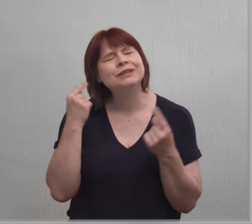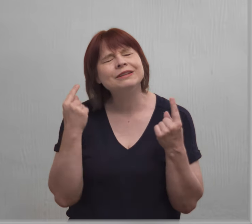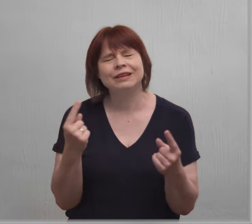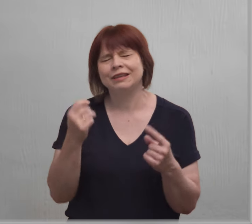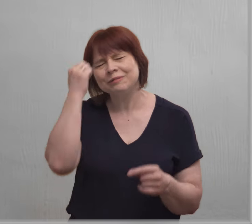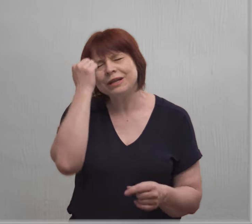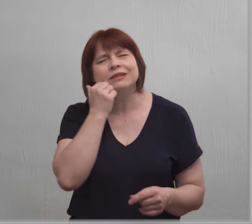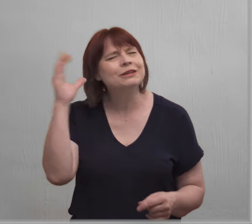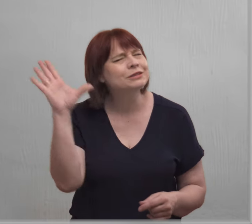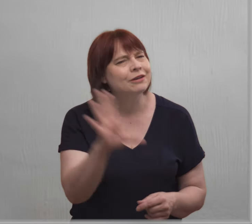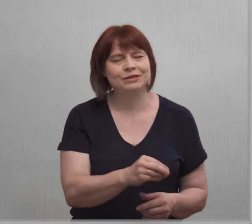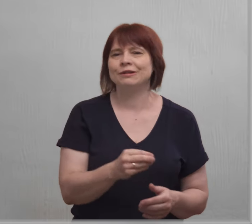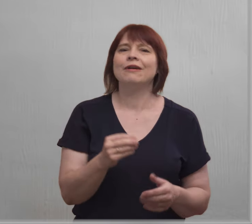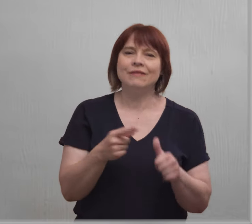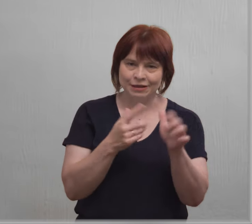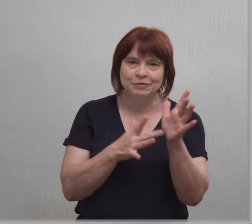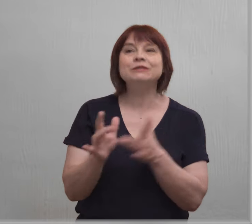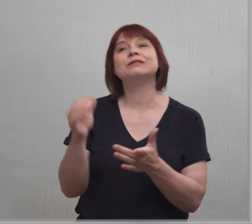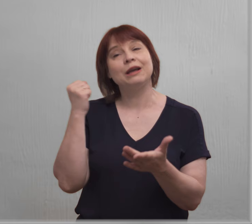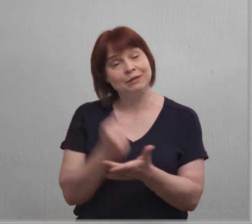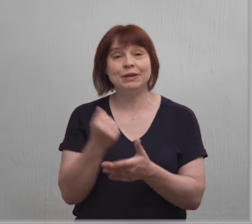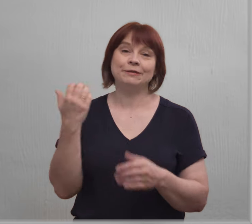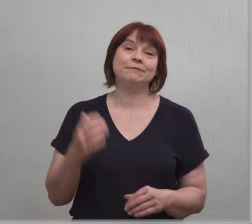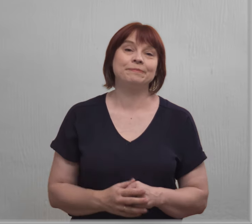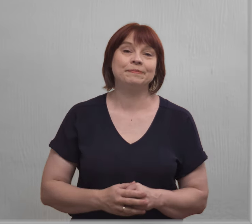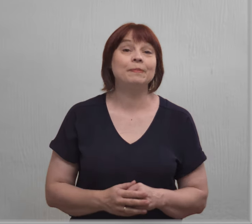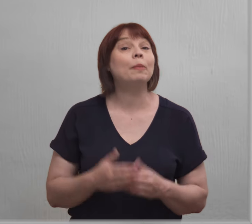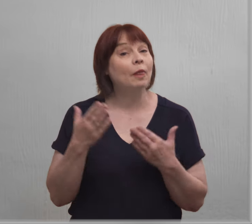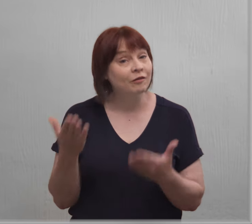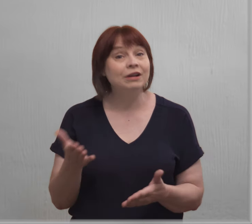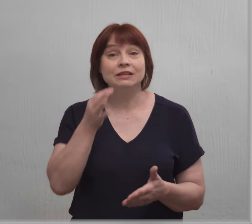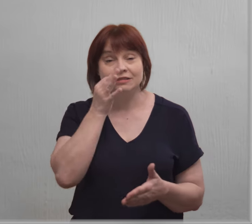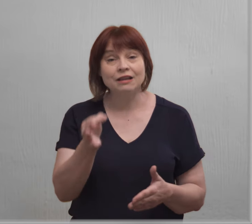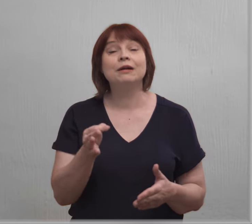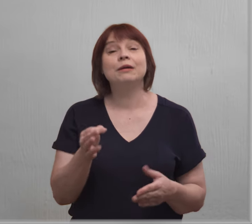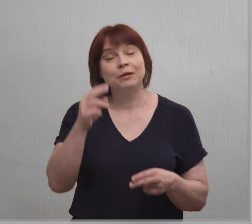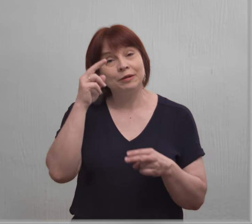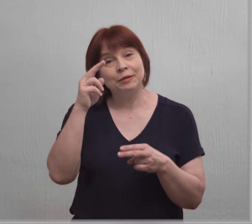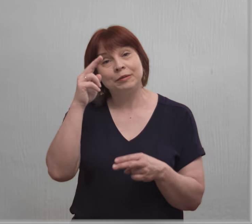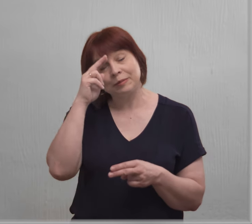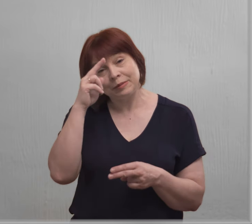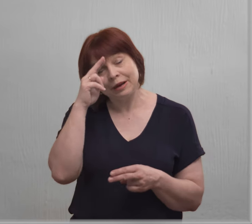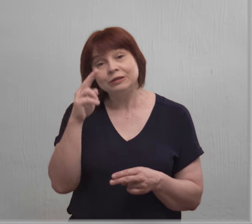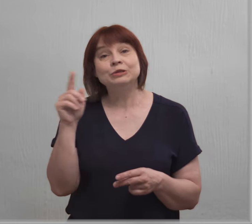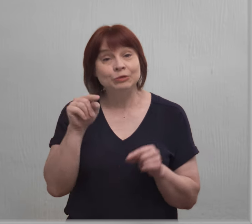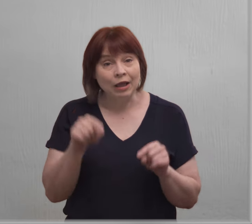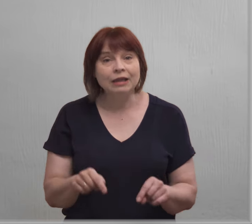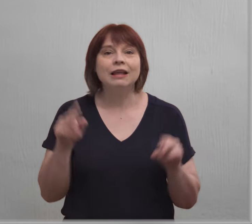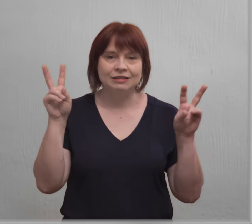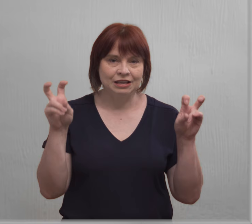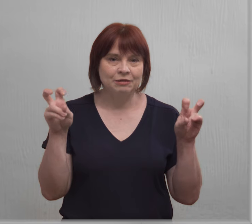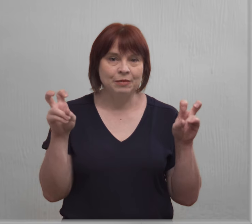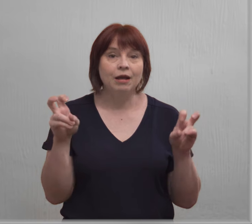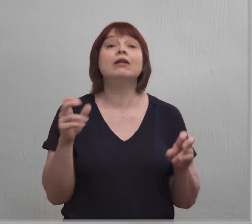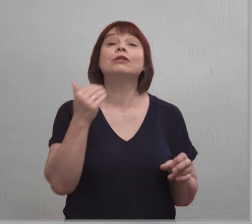во имя Иисуса. Аминь. Аминь. И как сказал драгоценный брат наш, что тема в этом месяце – это будет